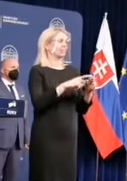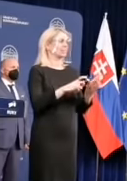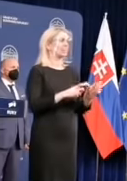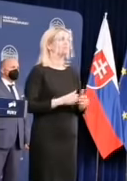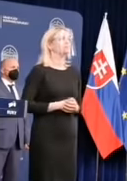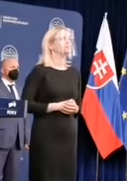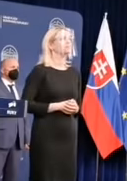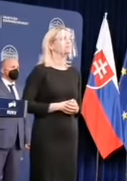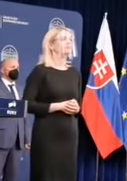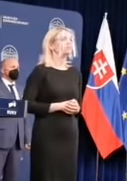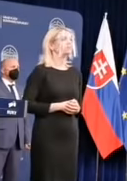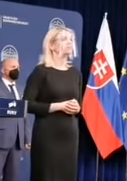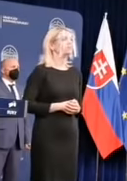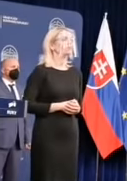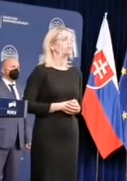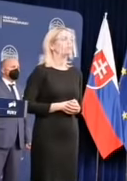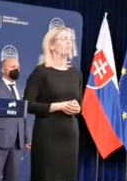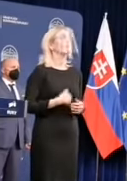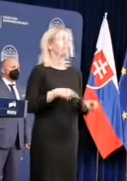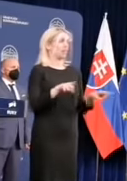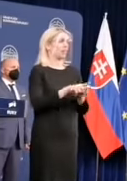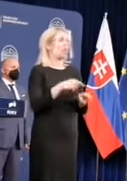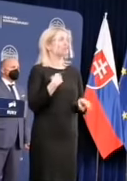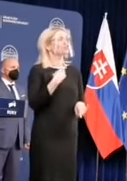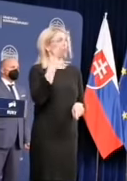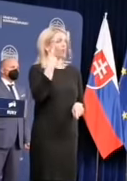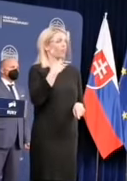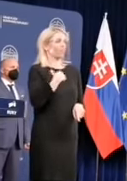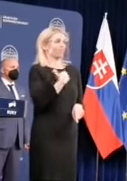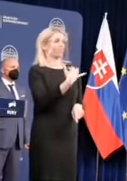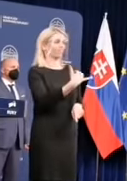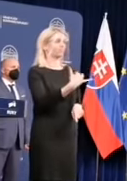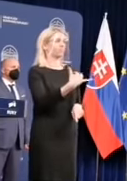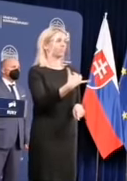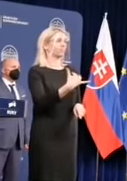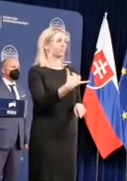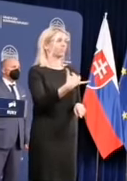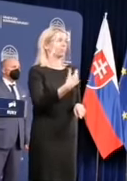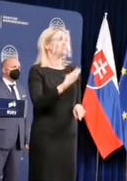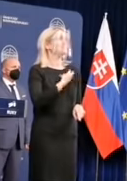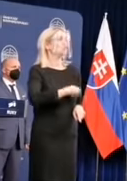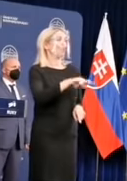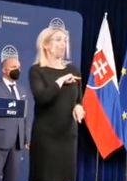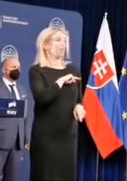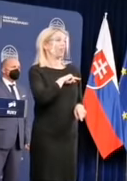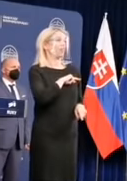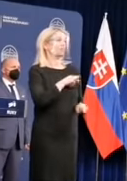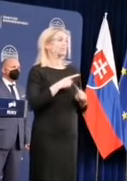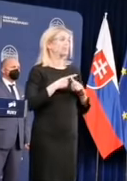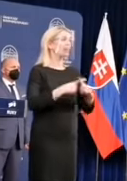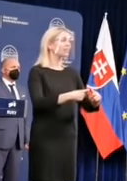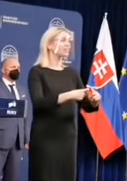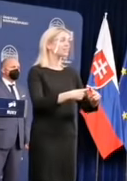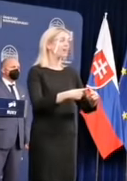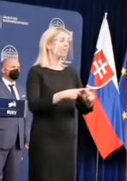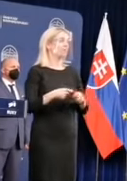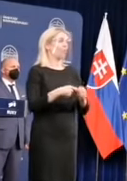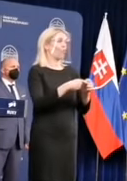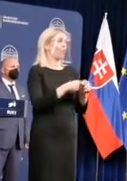Áno, uvedomujeme si aj svoj vlastný podiel zodpovednosti na súčasnej kríze v koalícii a tiež vážnosť